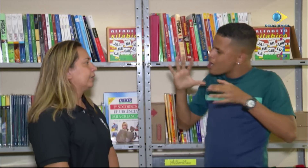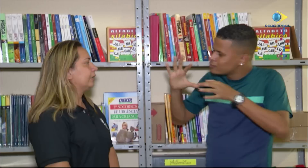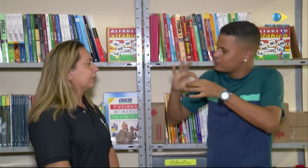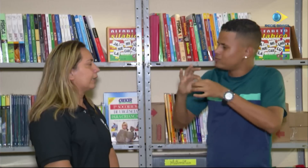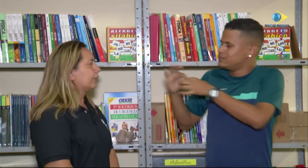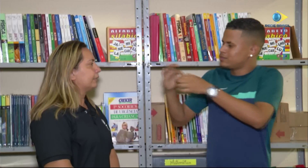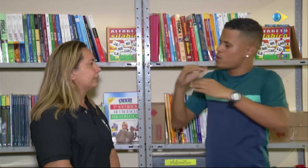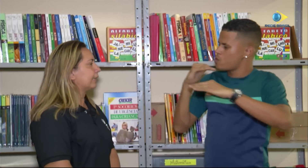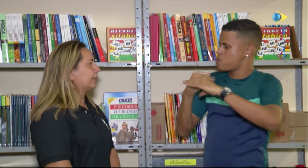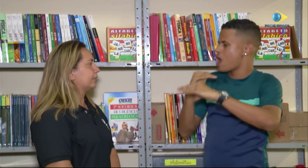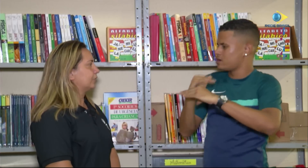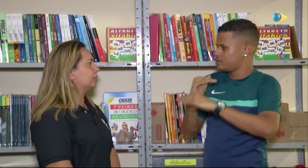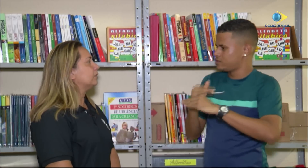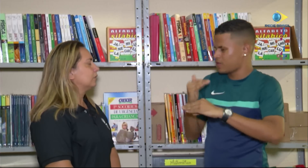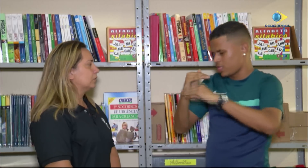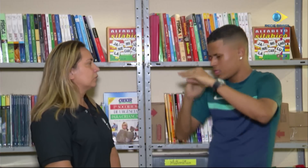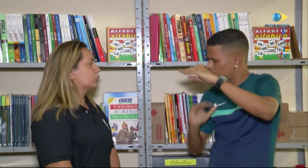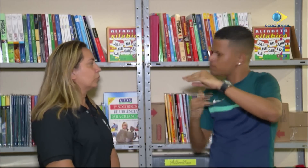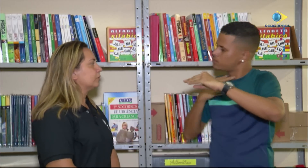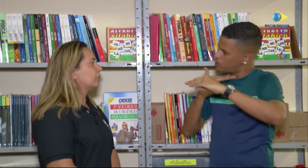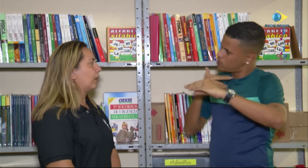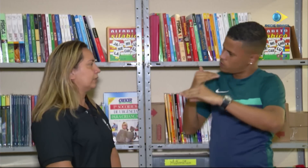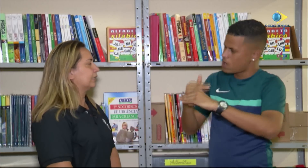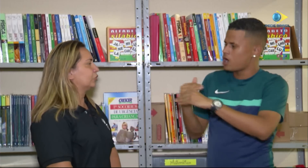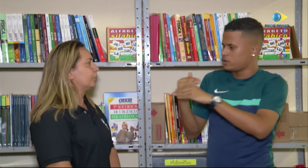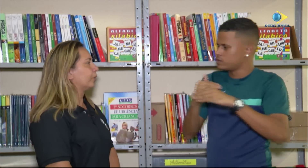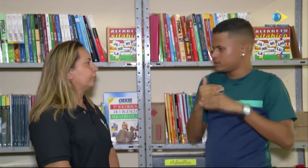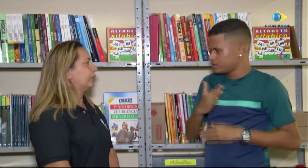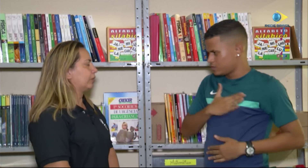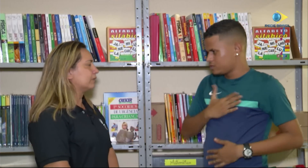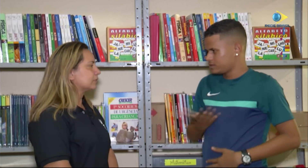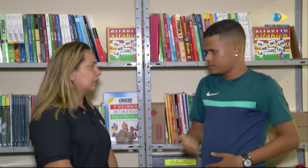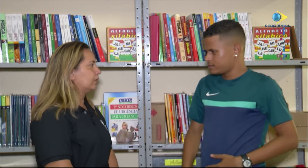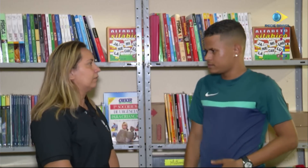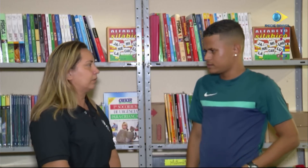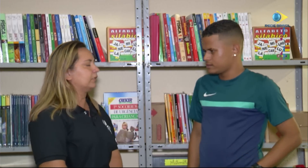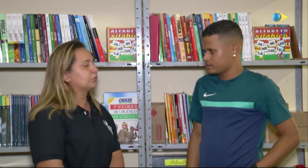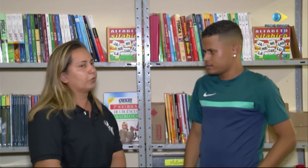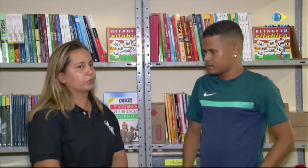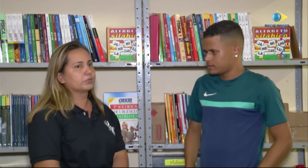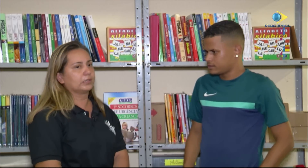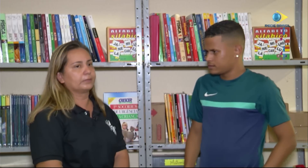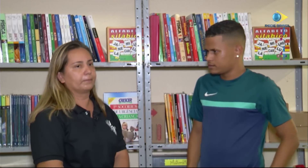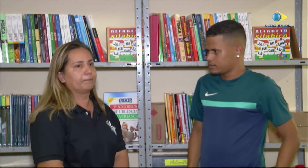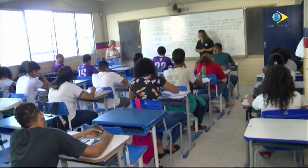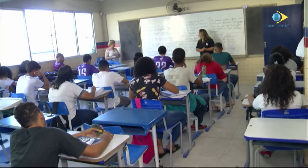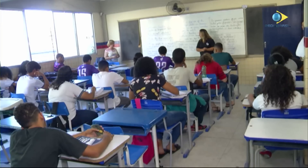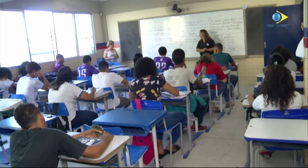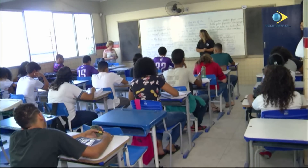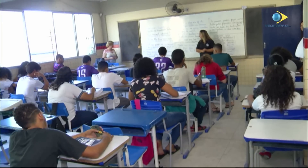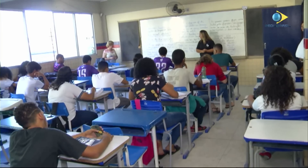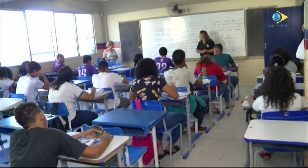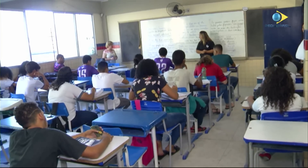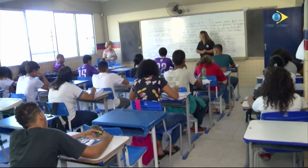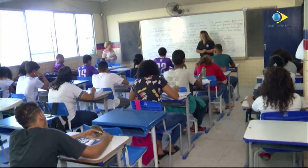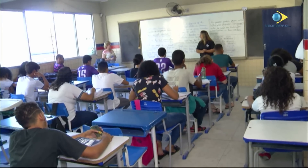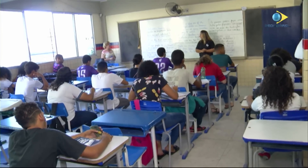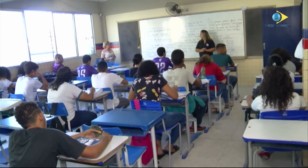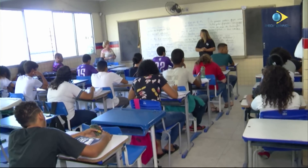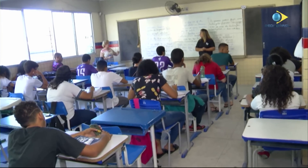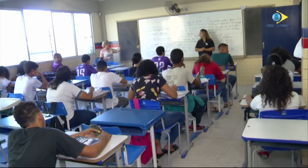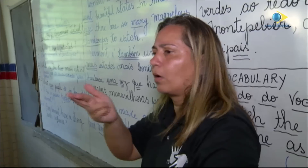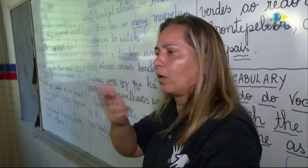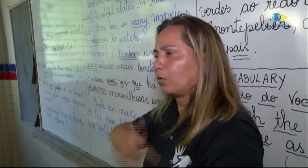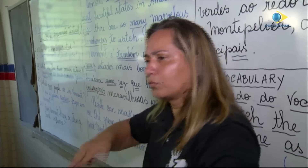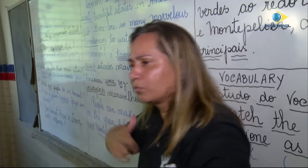né? E acreditar que a gente, que somos iguais e que a gente pode melhorar sim. Isso é o que eu sinto. Eu tenho alunos que estão hoje